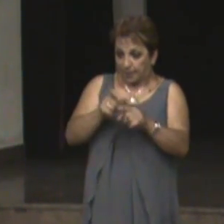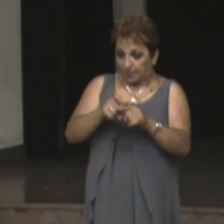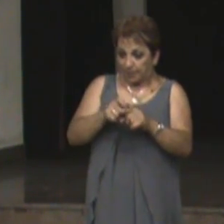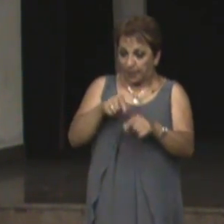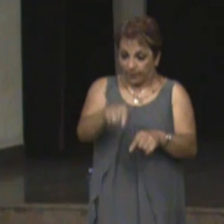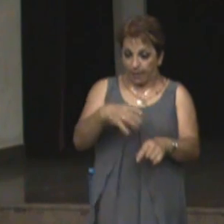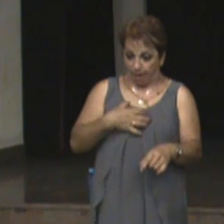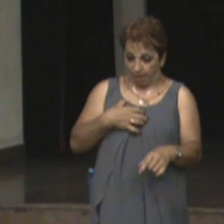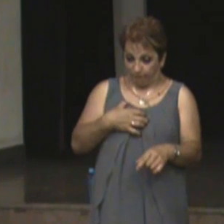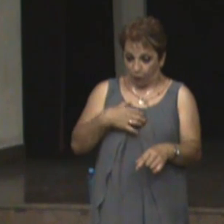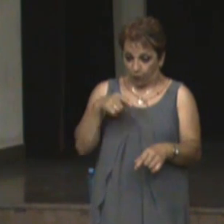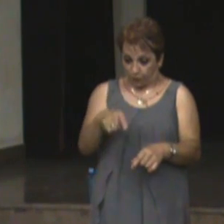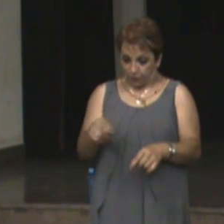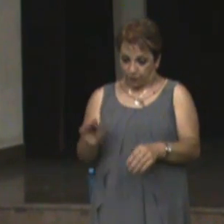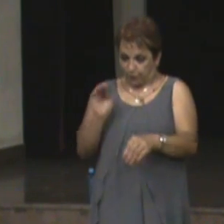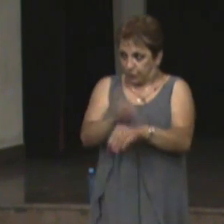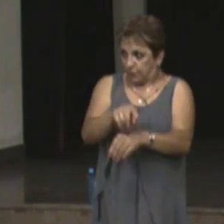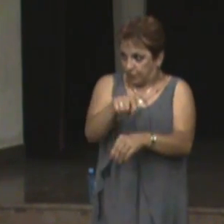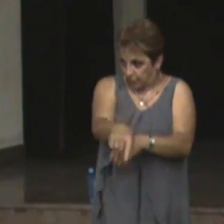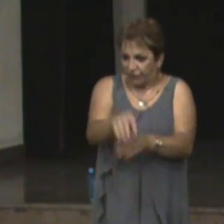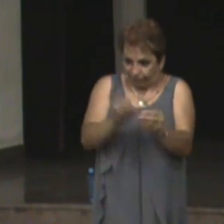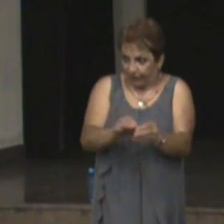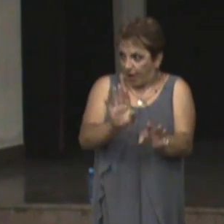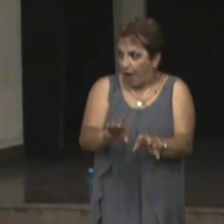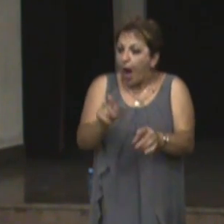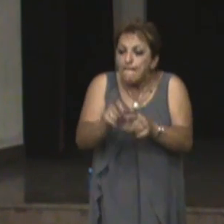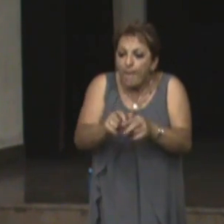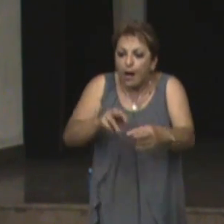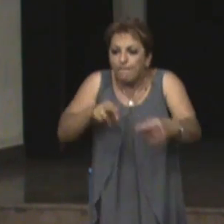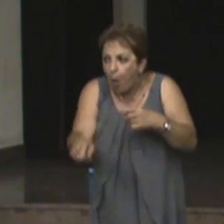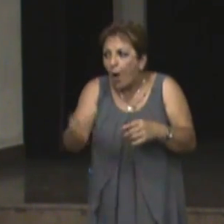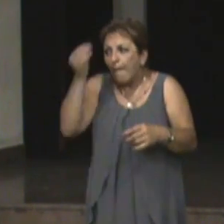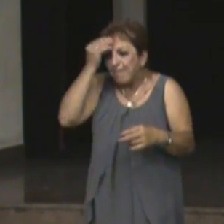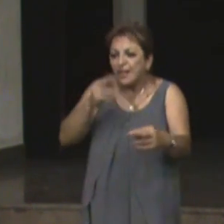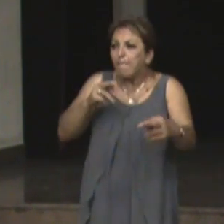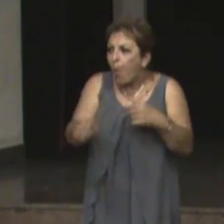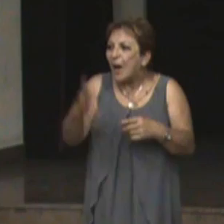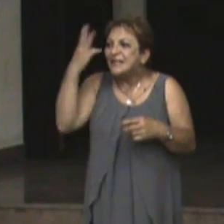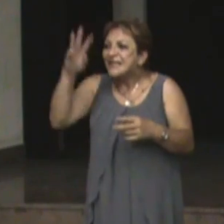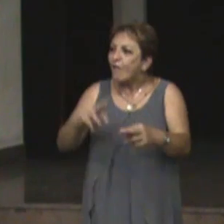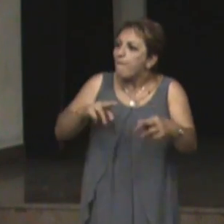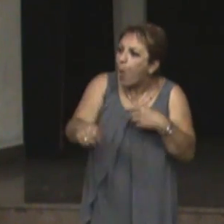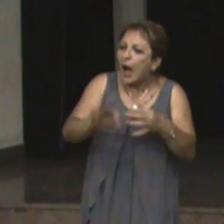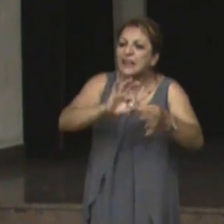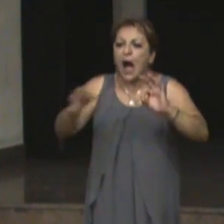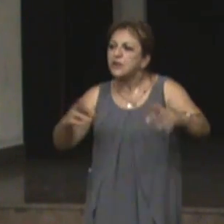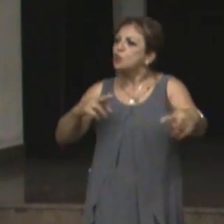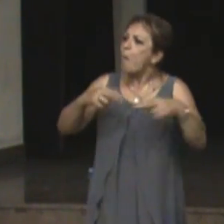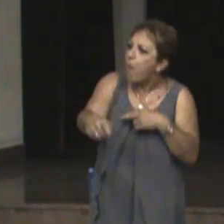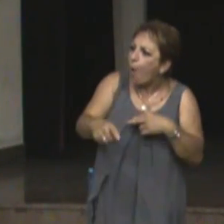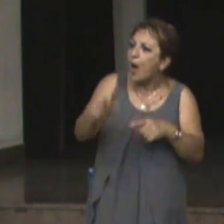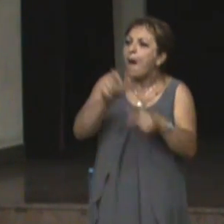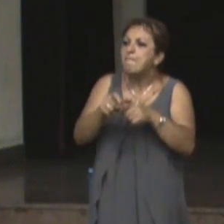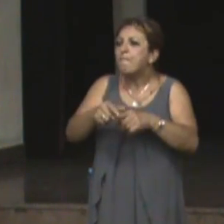չպիտի կարողանանք ապացուցել, որ Սուրբ Գրքում տեղ գտած այս փոփոխությունները օրինական չեն և իրականության